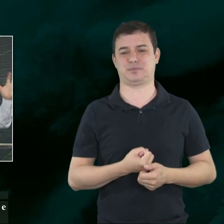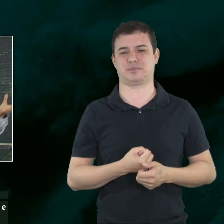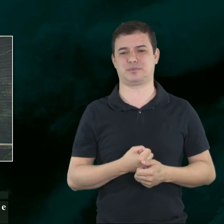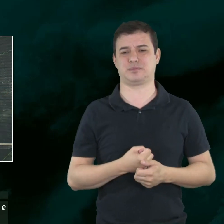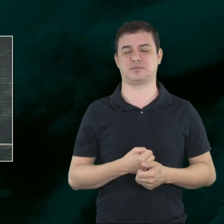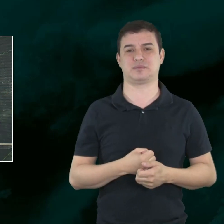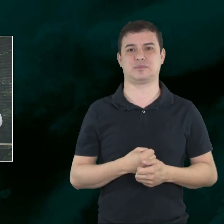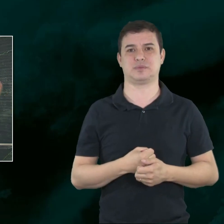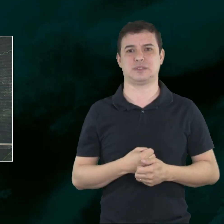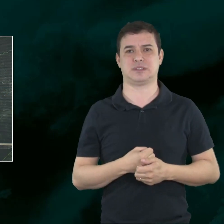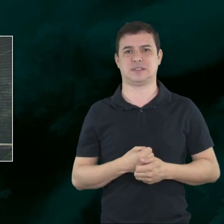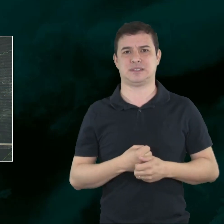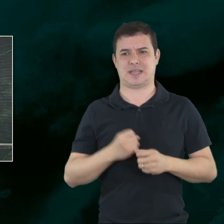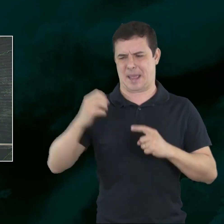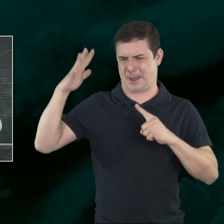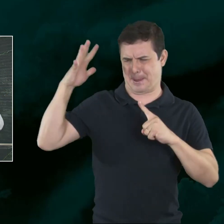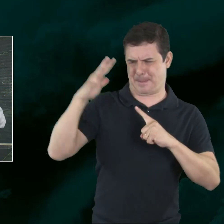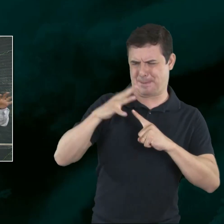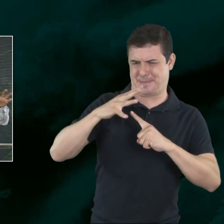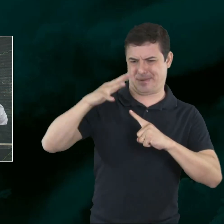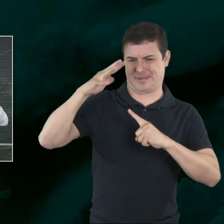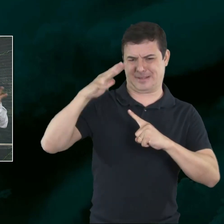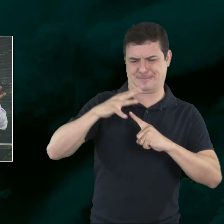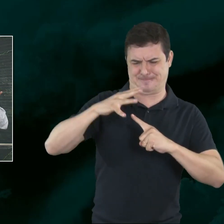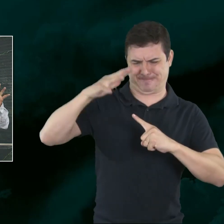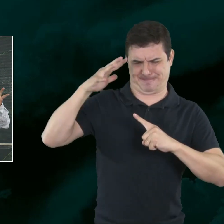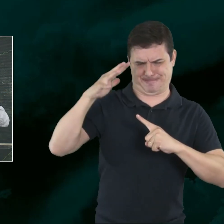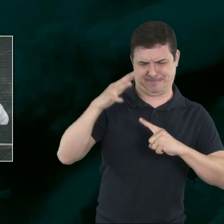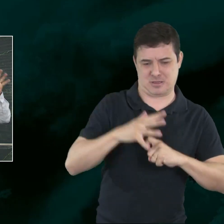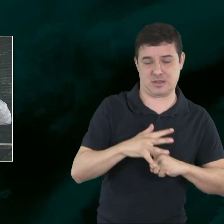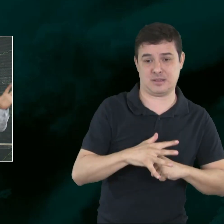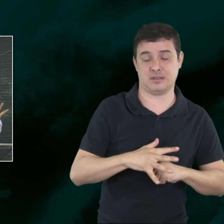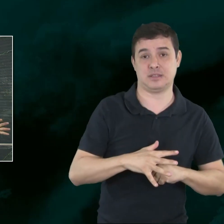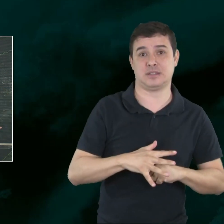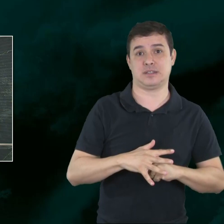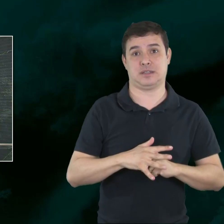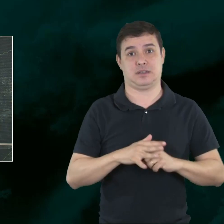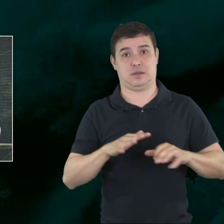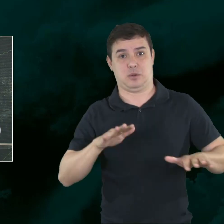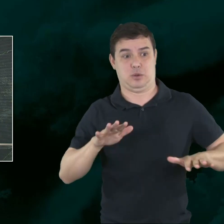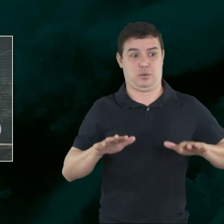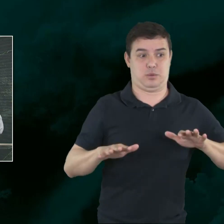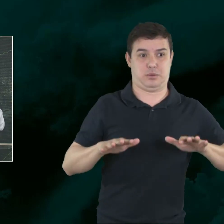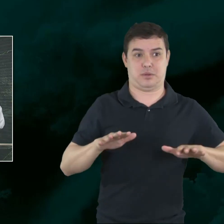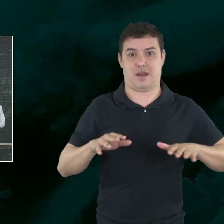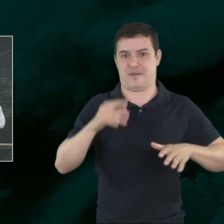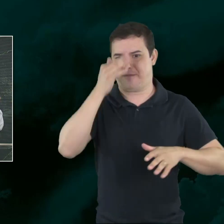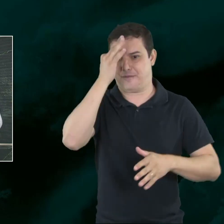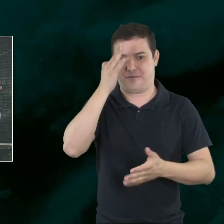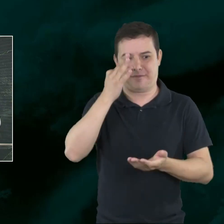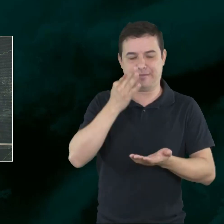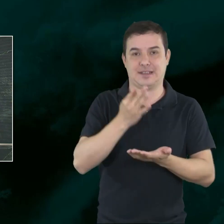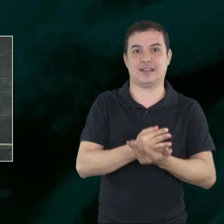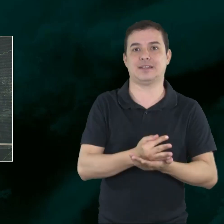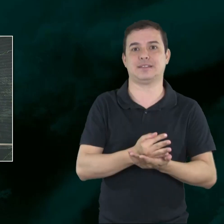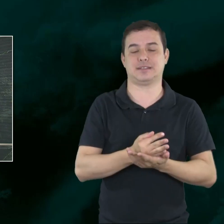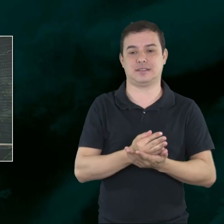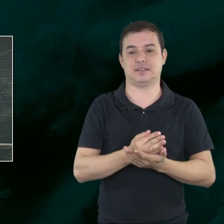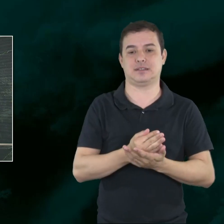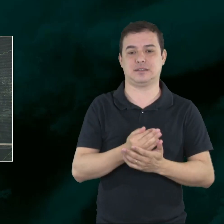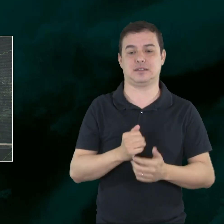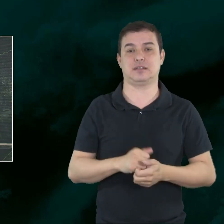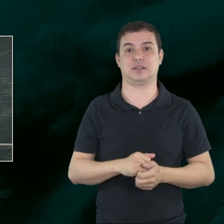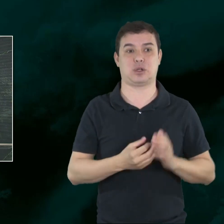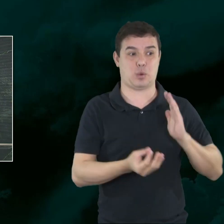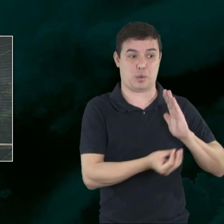uma pressão tão grande que vai balançar a nossa fé, né? E eu quero preparar a igreja para